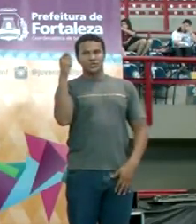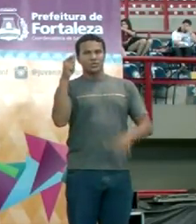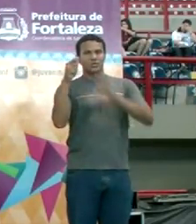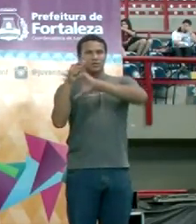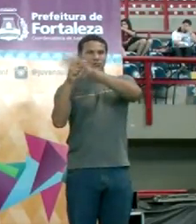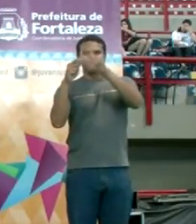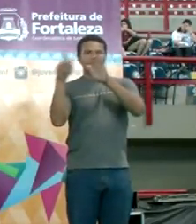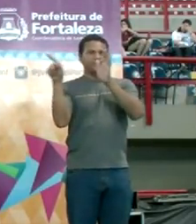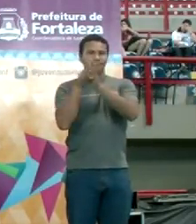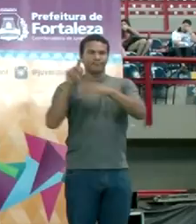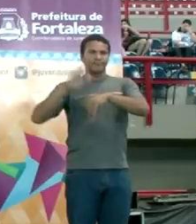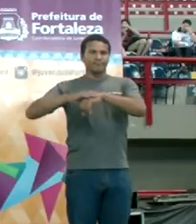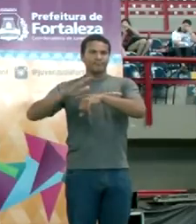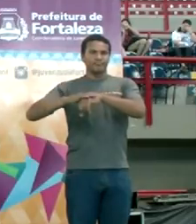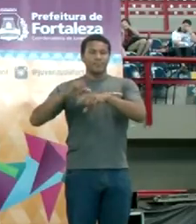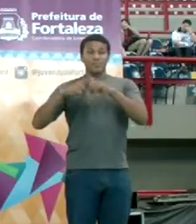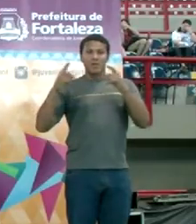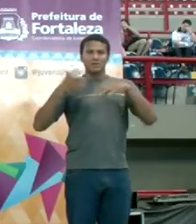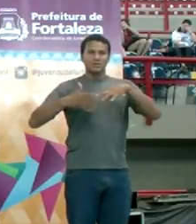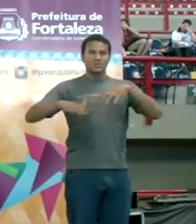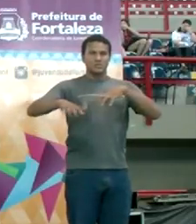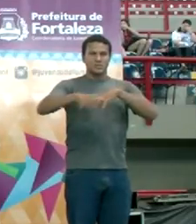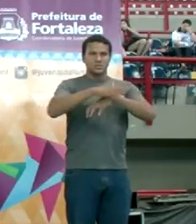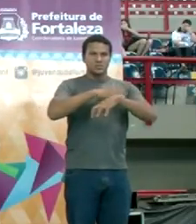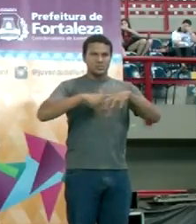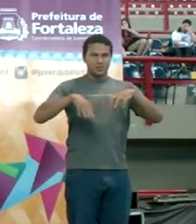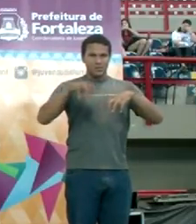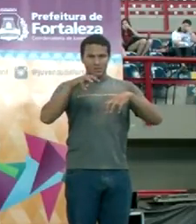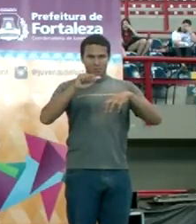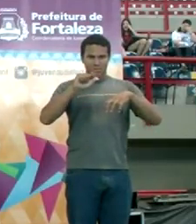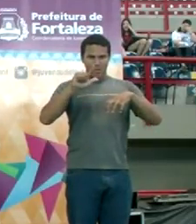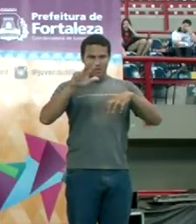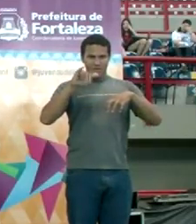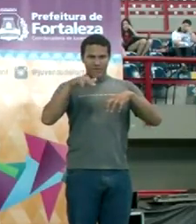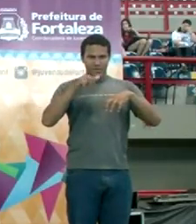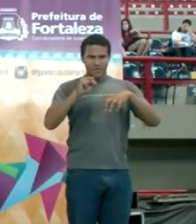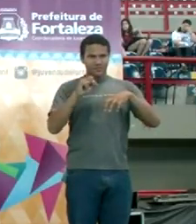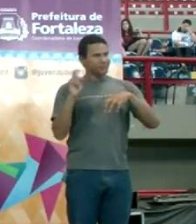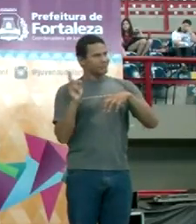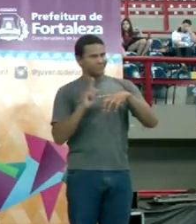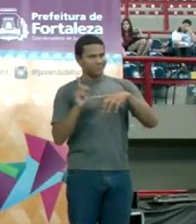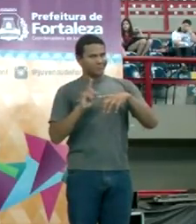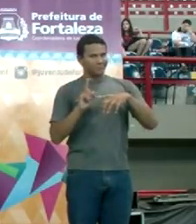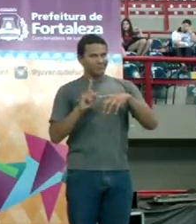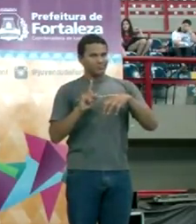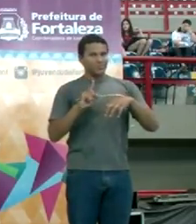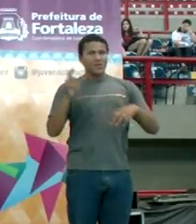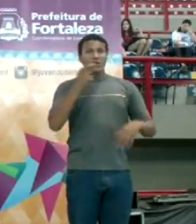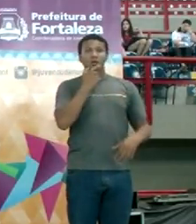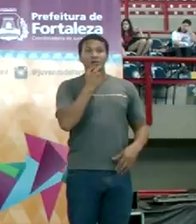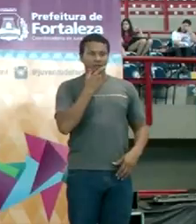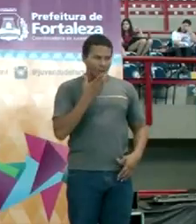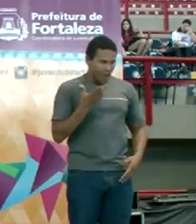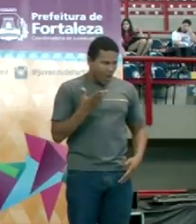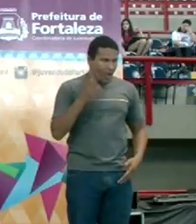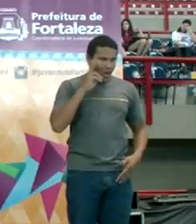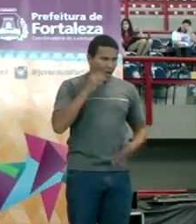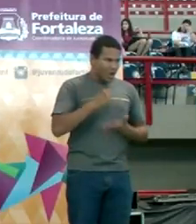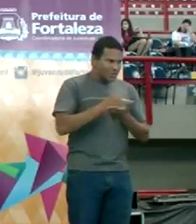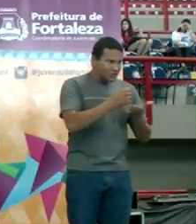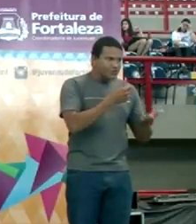argentinos, mas as Ilhas Malvinas não. Os ingleses chegaram e disseram, ó, isso aqui é meu. Sendo